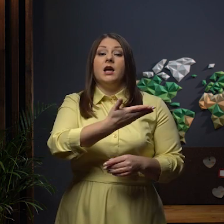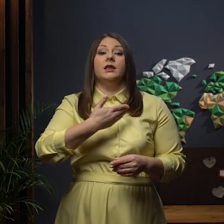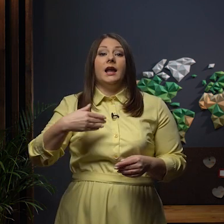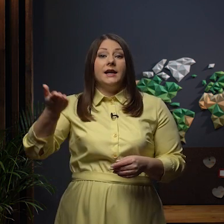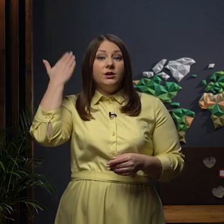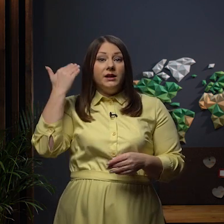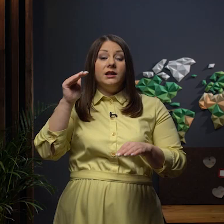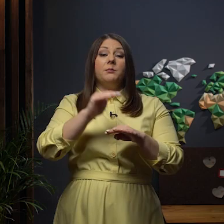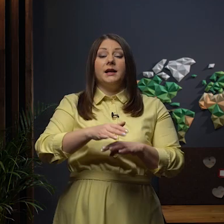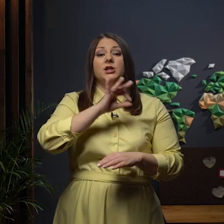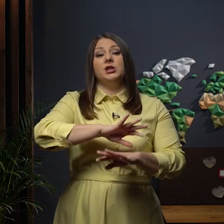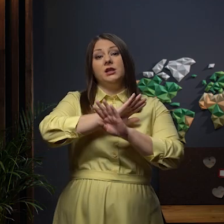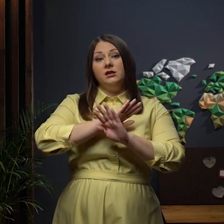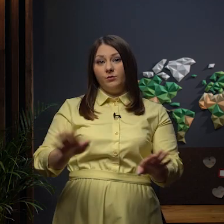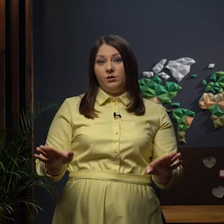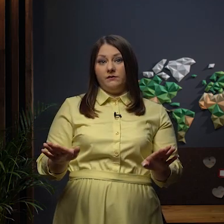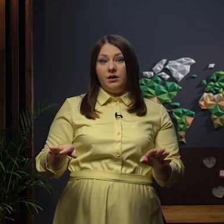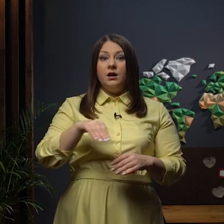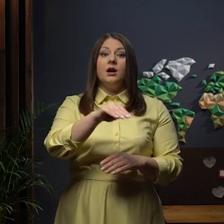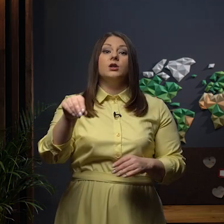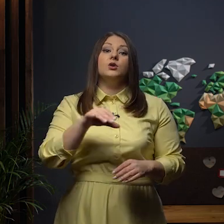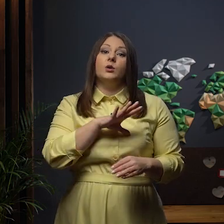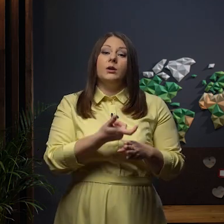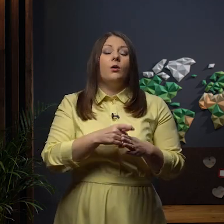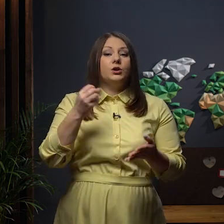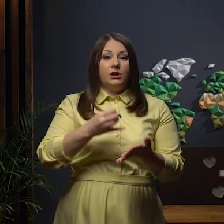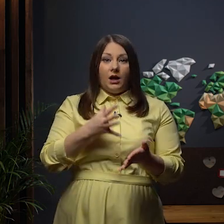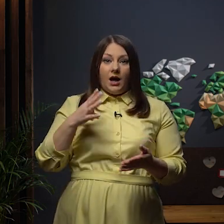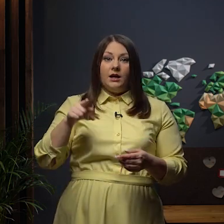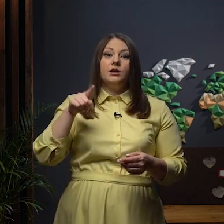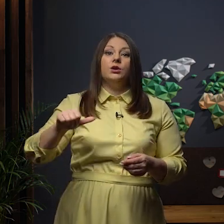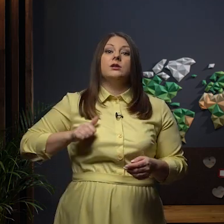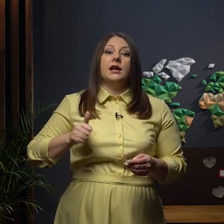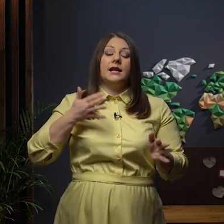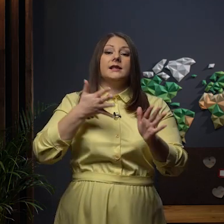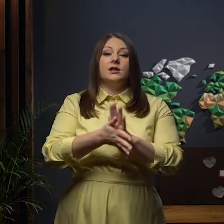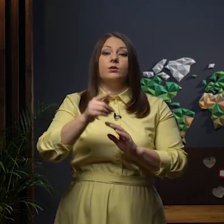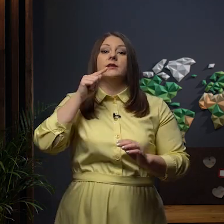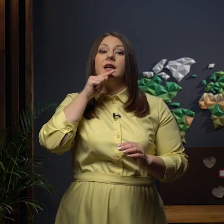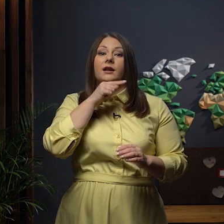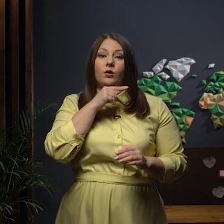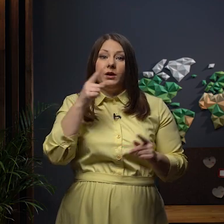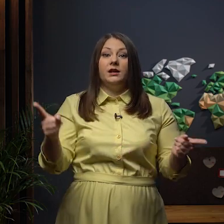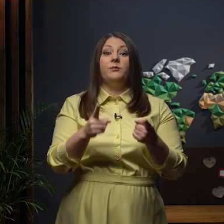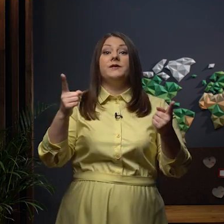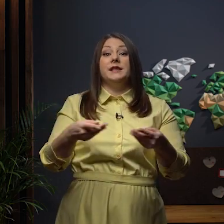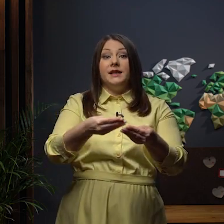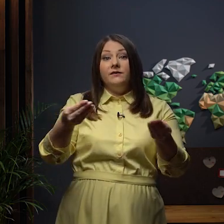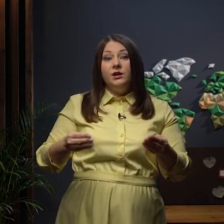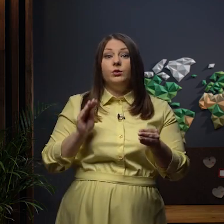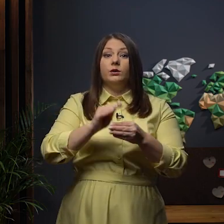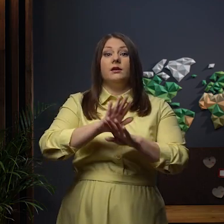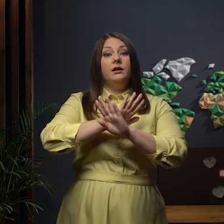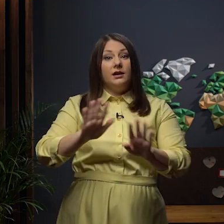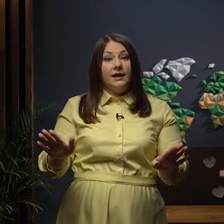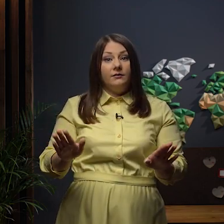приправ наши предки практически не использовали. Соль была очень дорогая, ее старались расходовать экономно и в